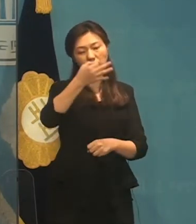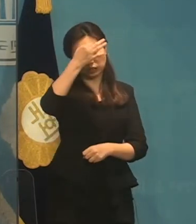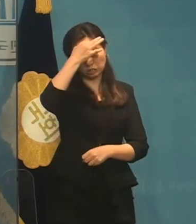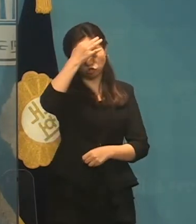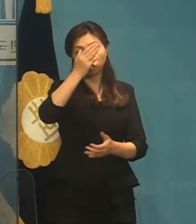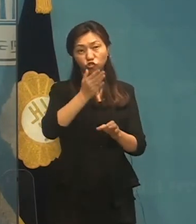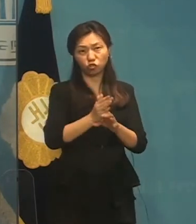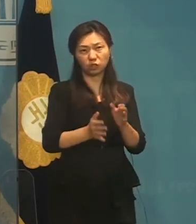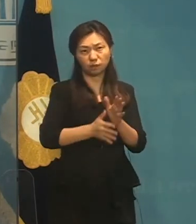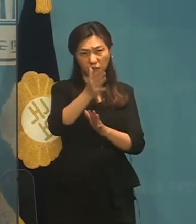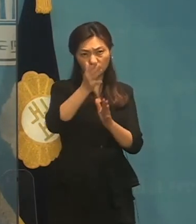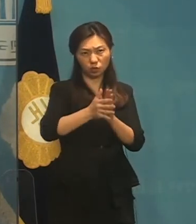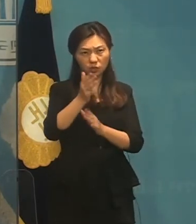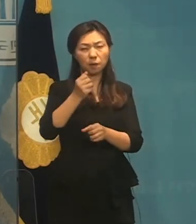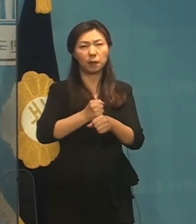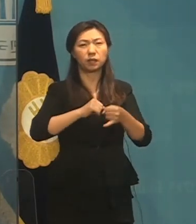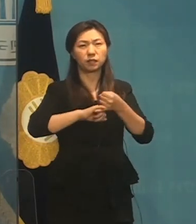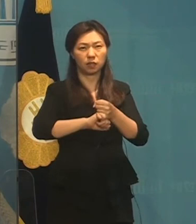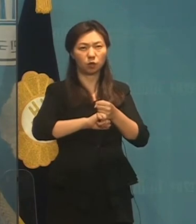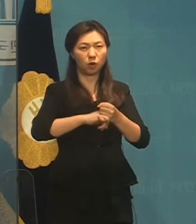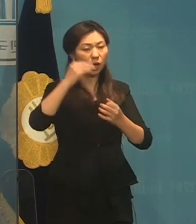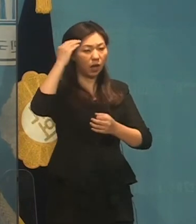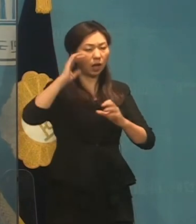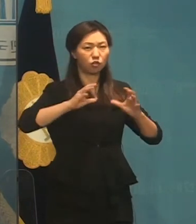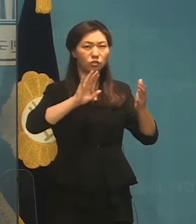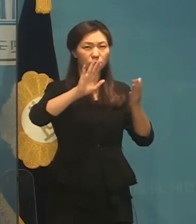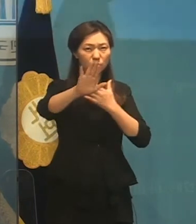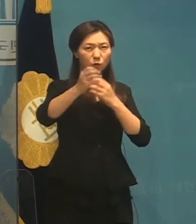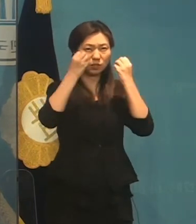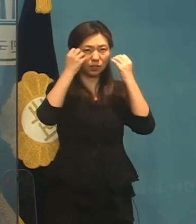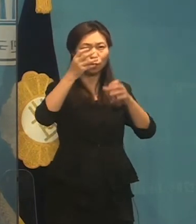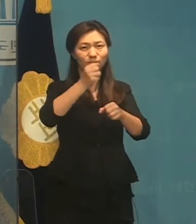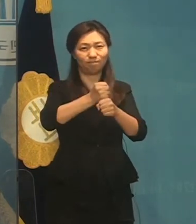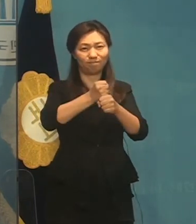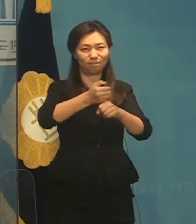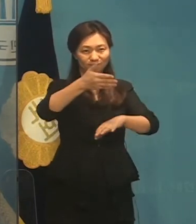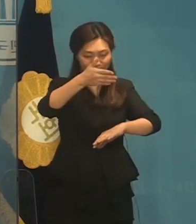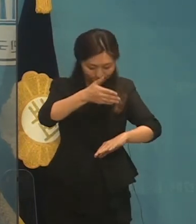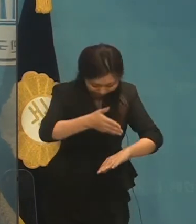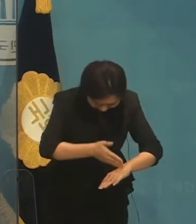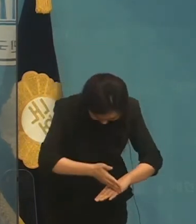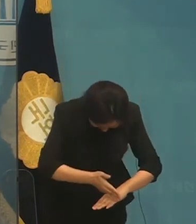성공시키겠습니다. 대한민국 새로운 미래를 열겠습니다. 감사합니다.